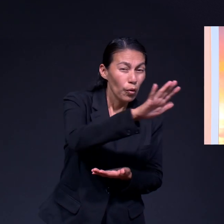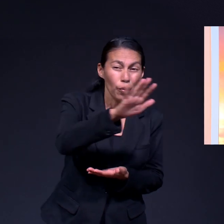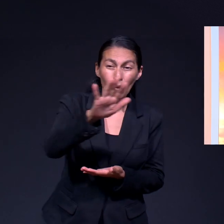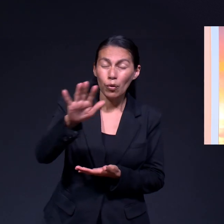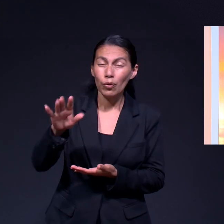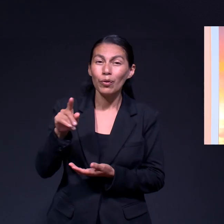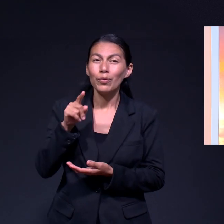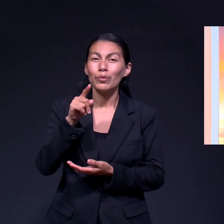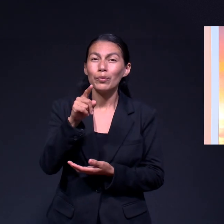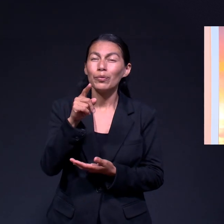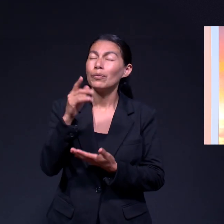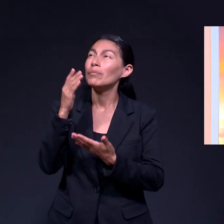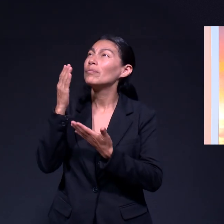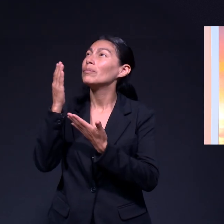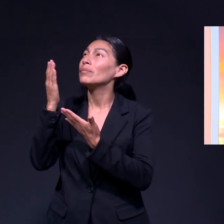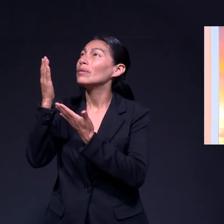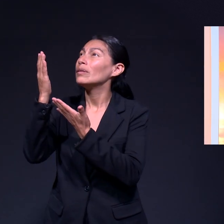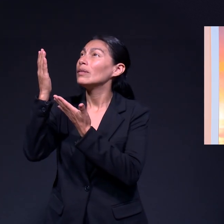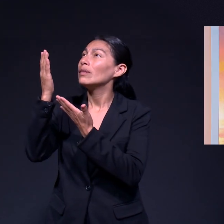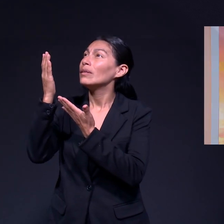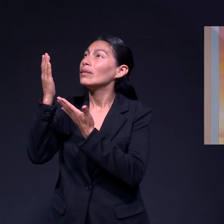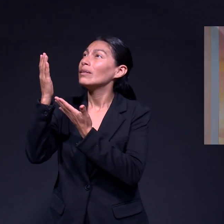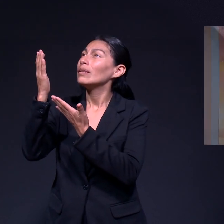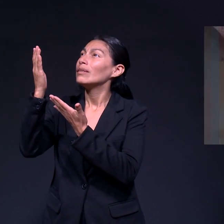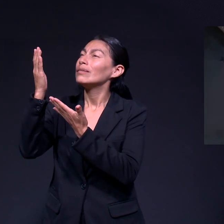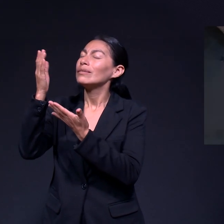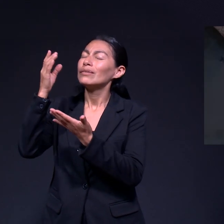tú estás pidiendo